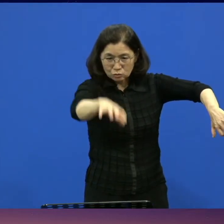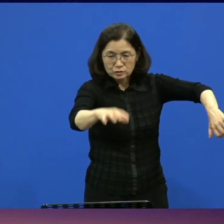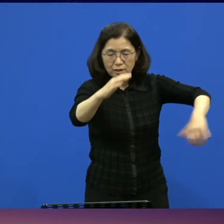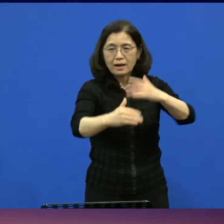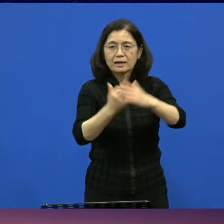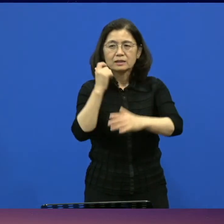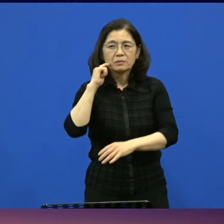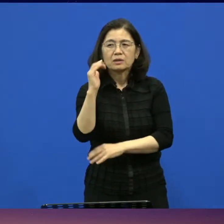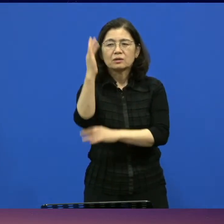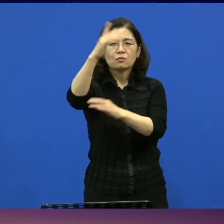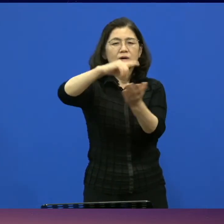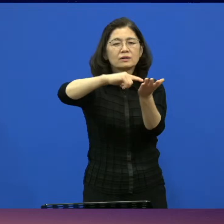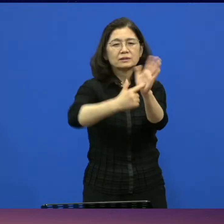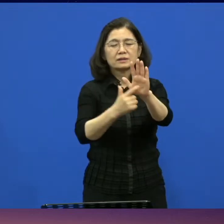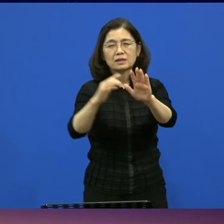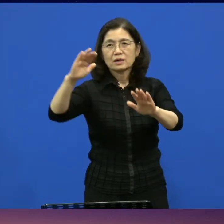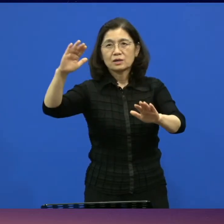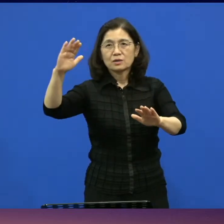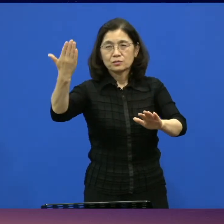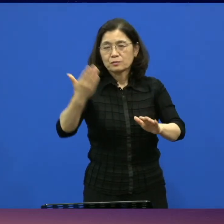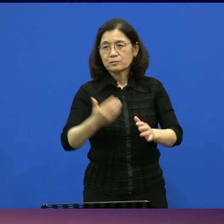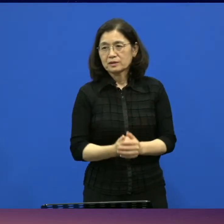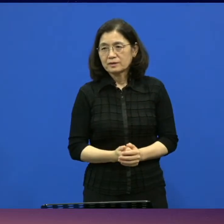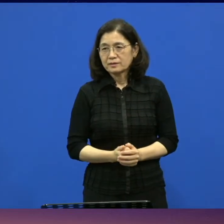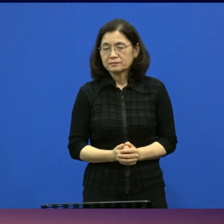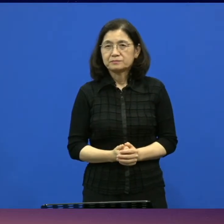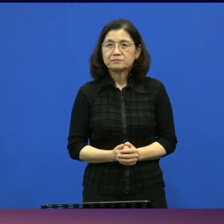그 영광 앞에 애굽의 군사력은 빛을 잃어버려요.